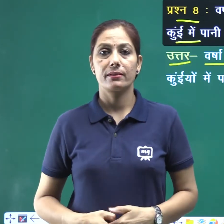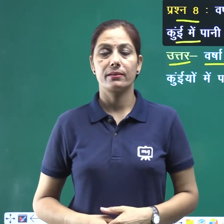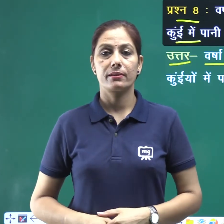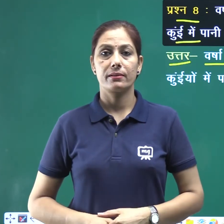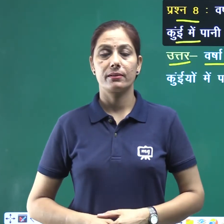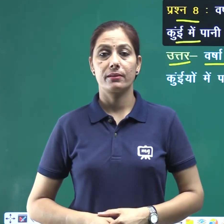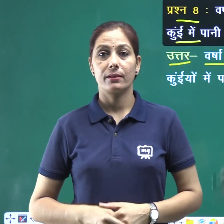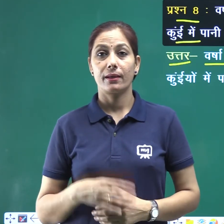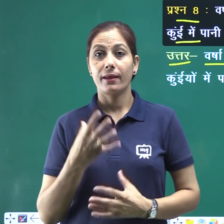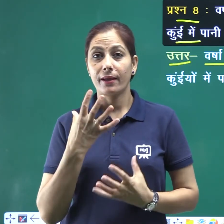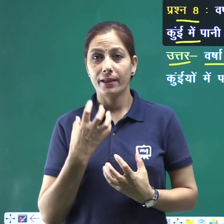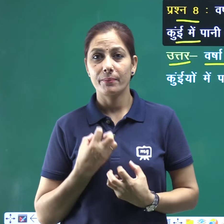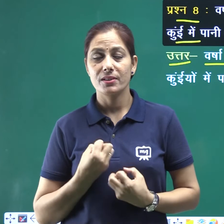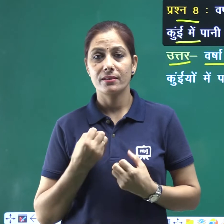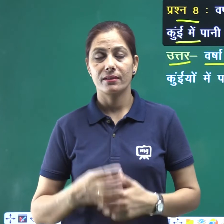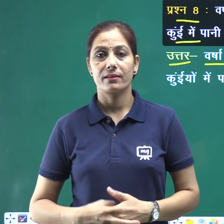नमी से